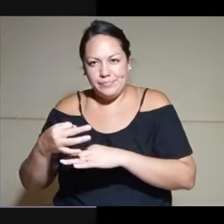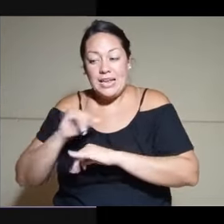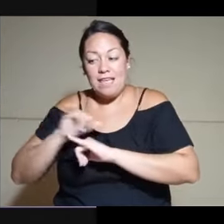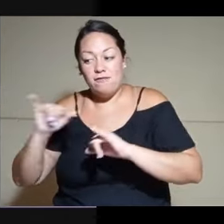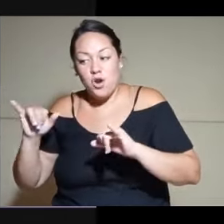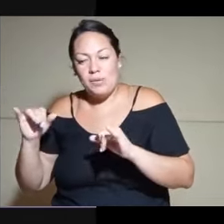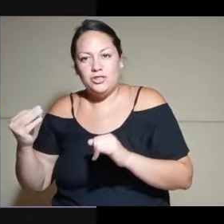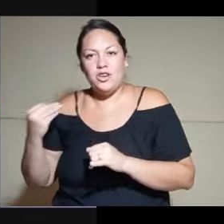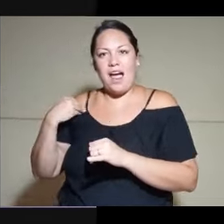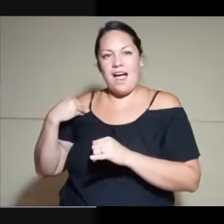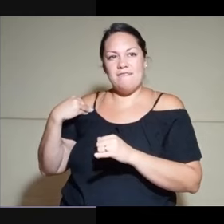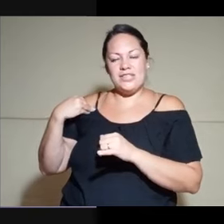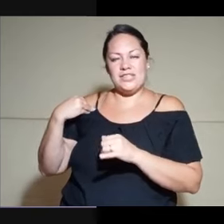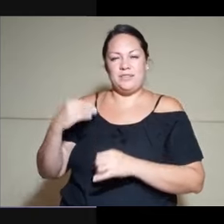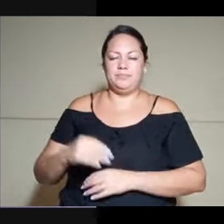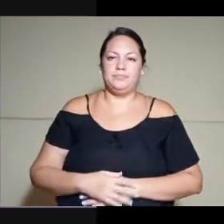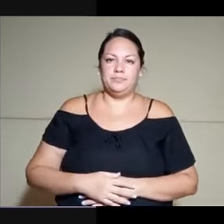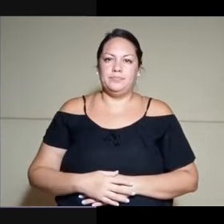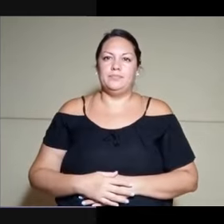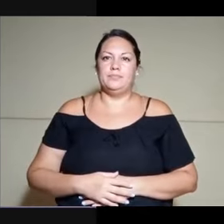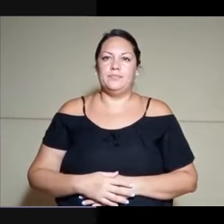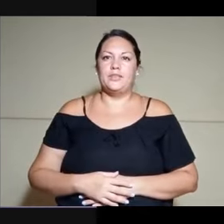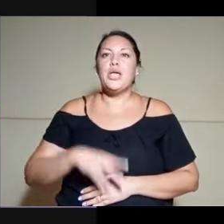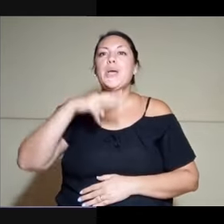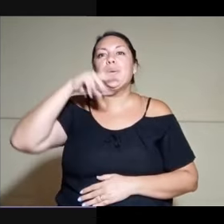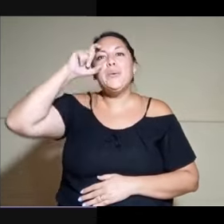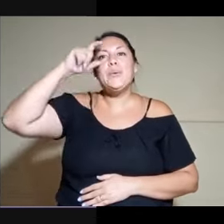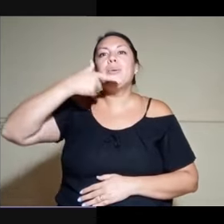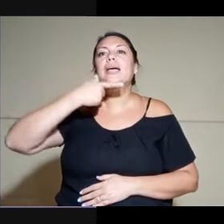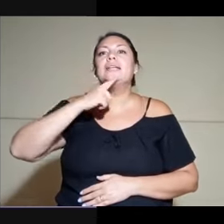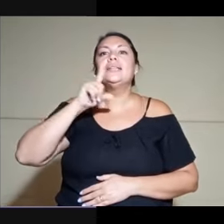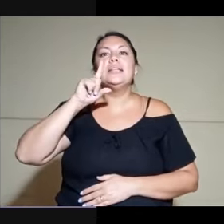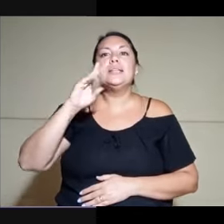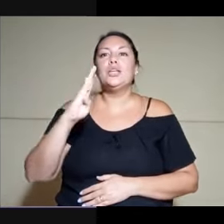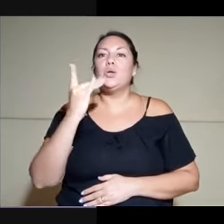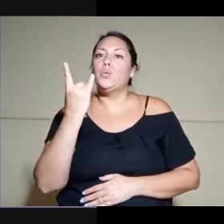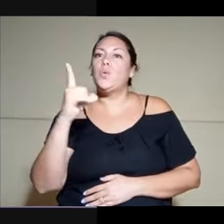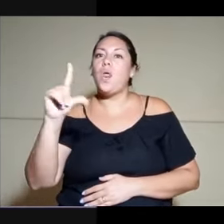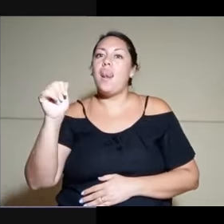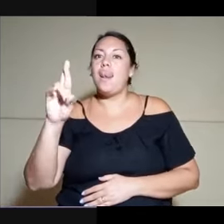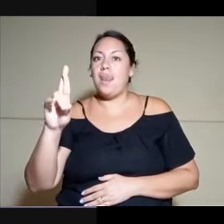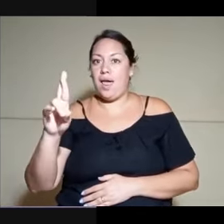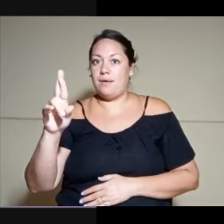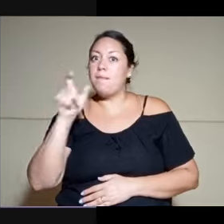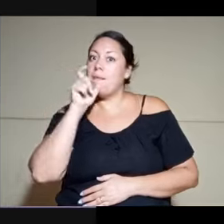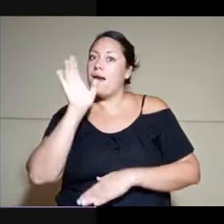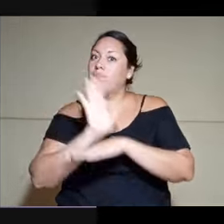rama, o sea, tiene otros axones que llevan información, ¿no es